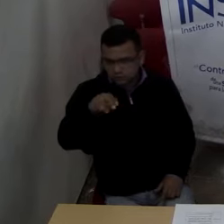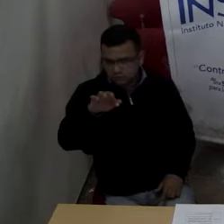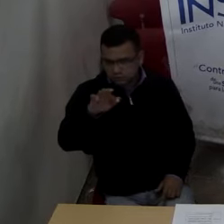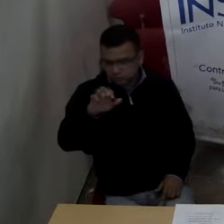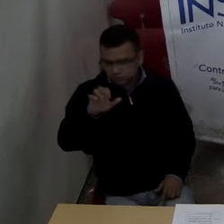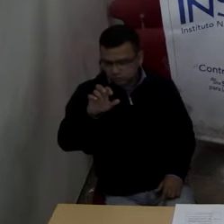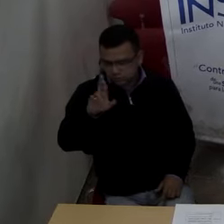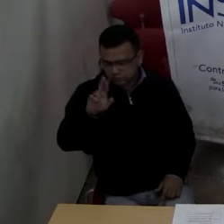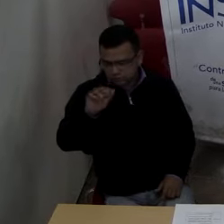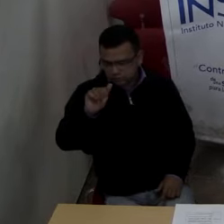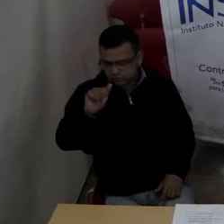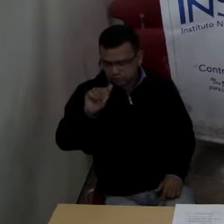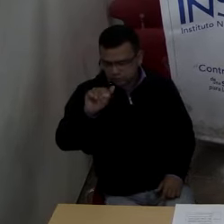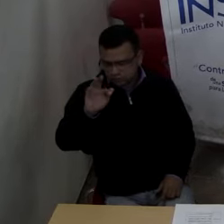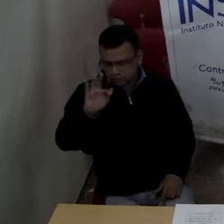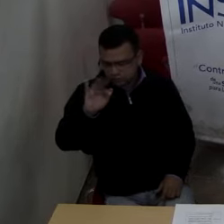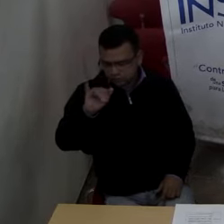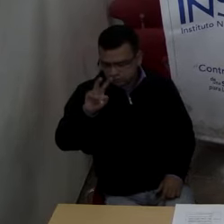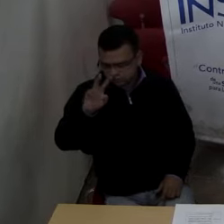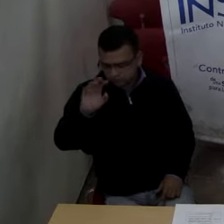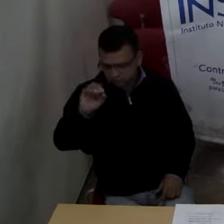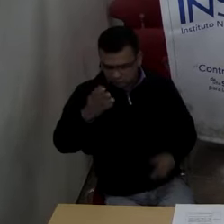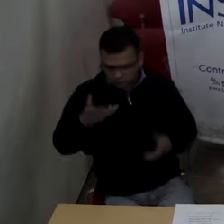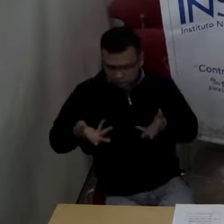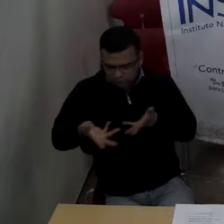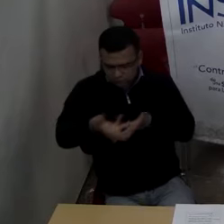podido participar y